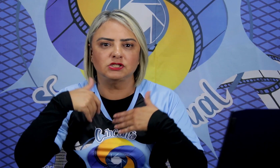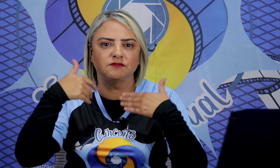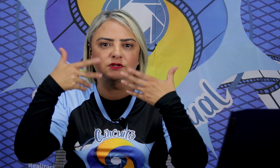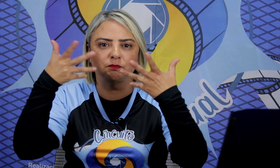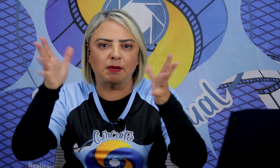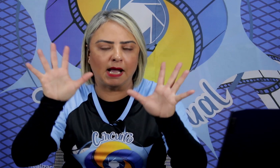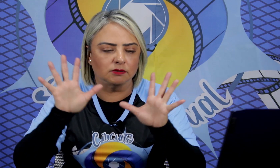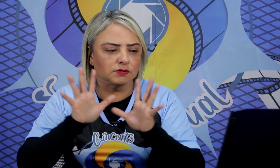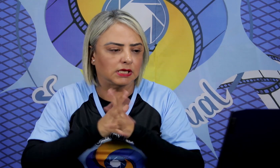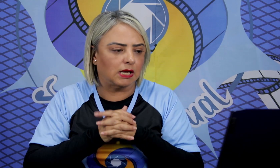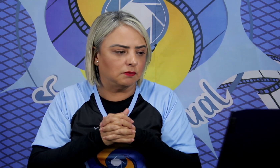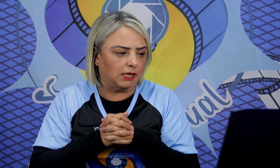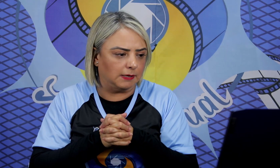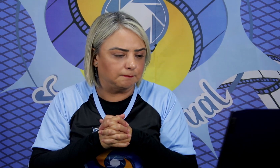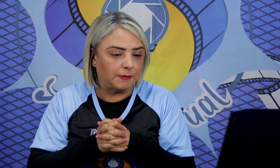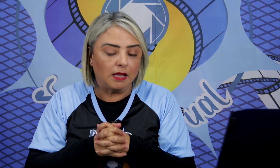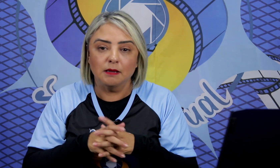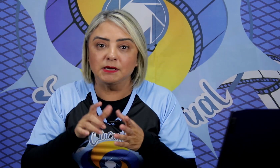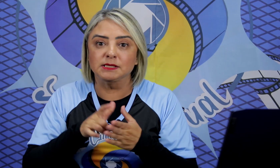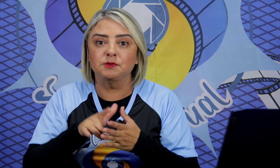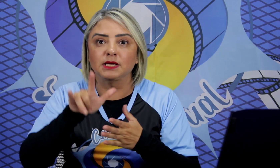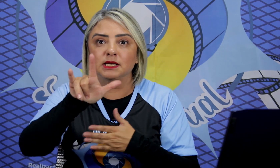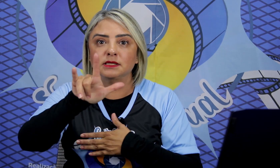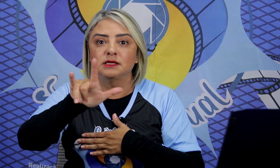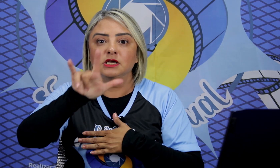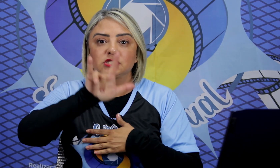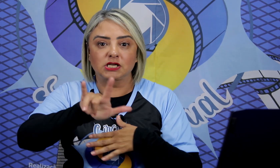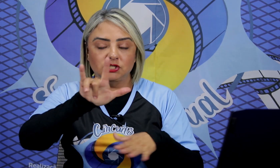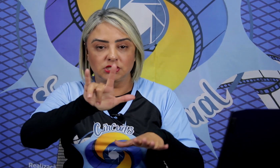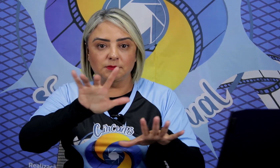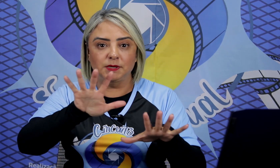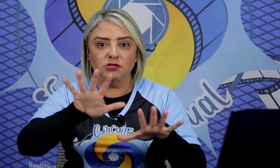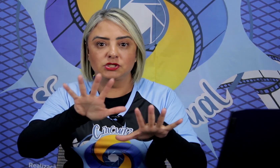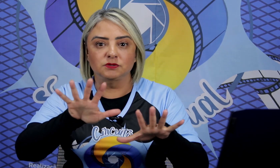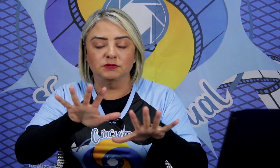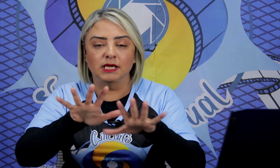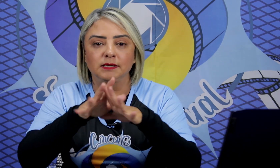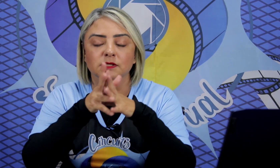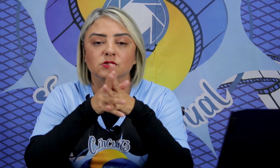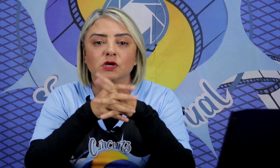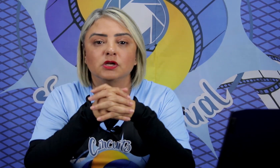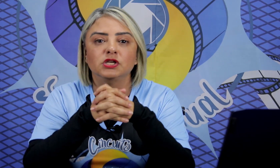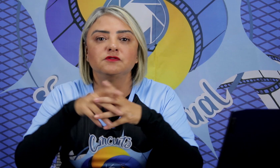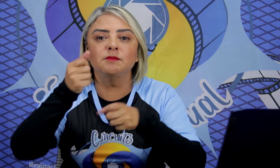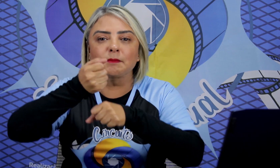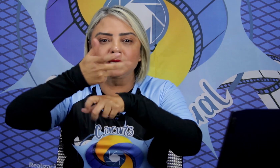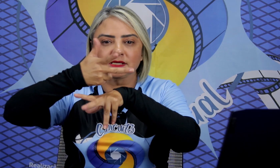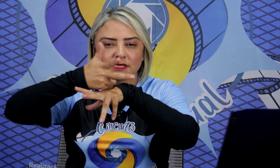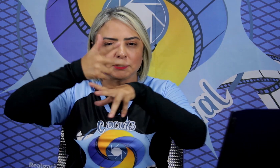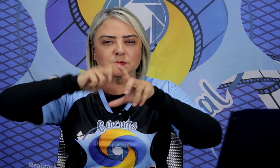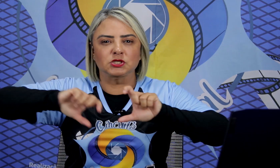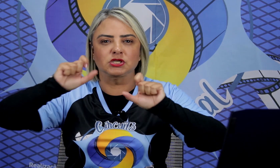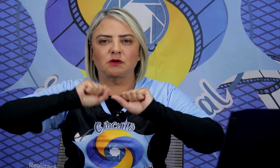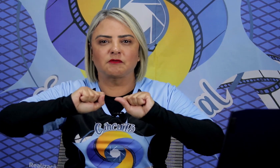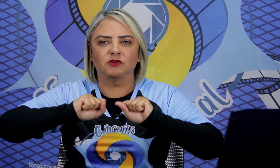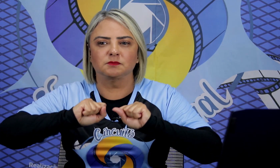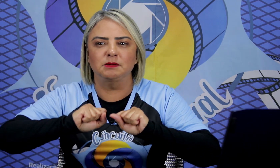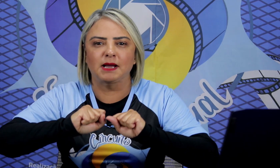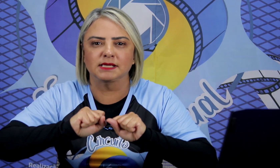feito pacto, sei lá com quem. Mas é porque ela já tinha aprendido, né, isso. Gente, vamos abrir as câmeras pra gente tirar uma foto bem massa, um